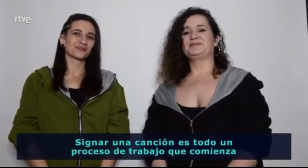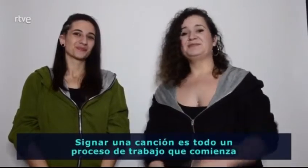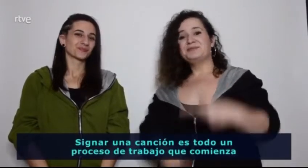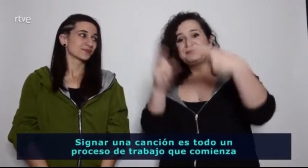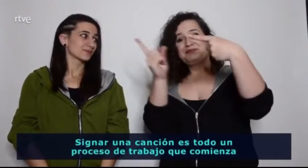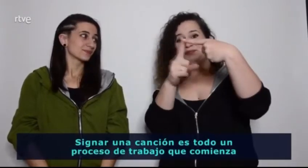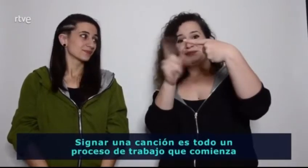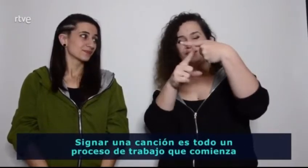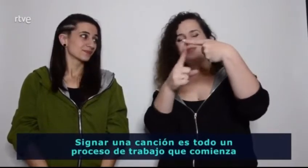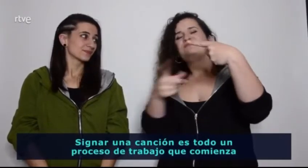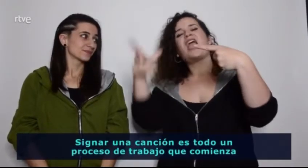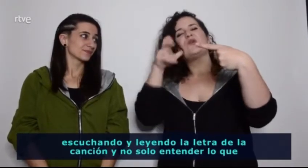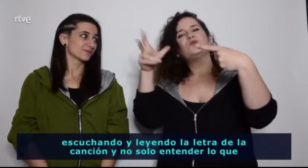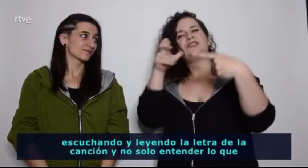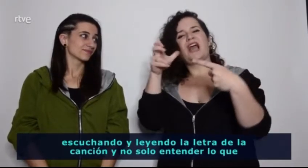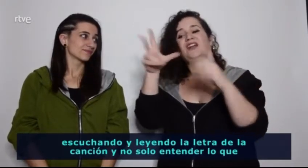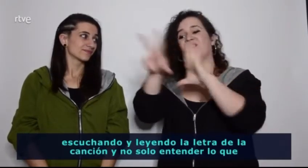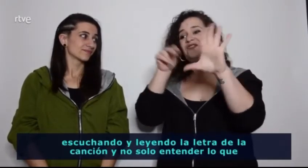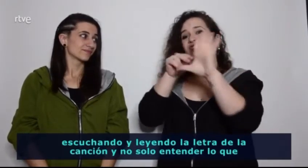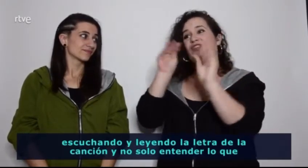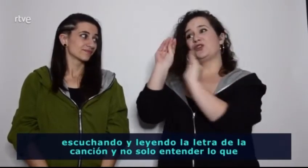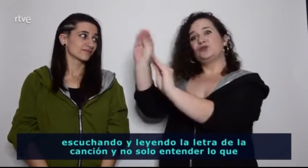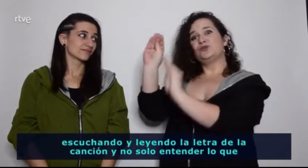de trabajo que comienza escuchando y viendo el vídeo.